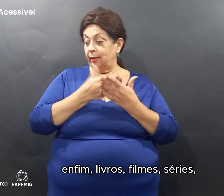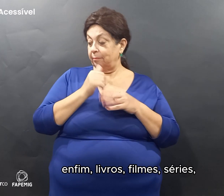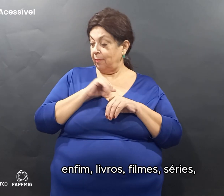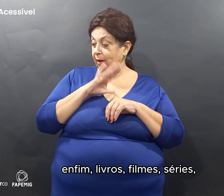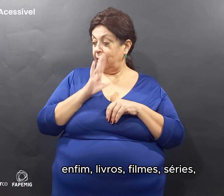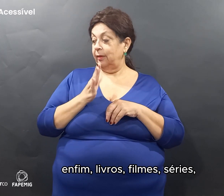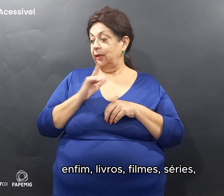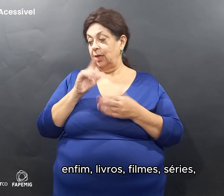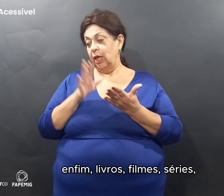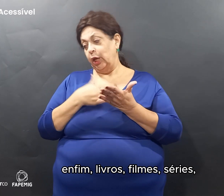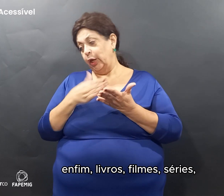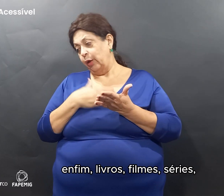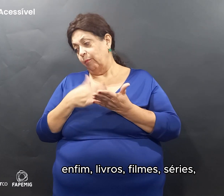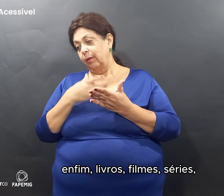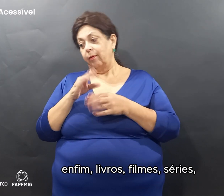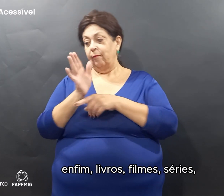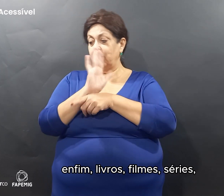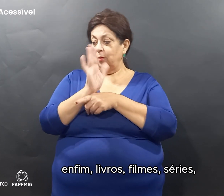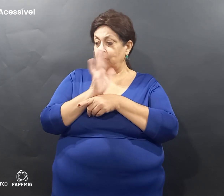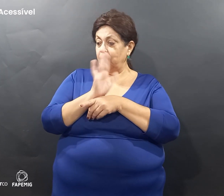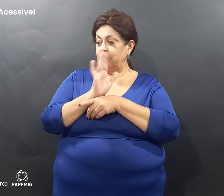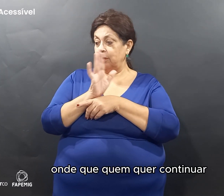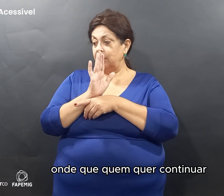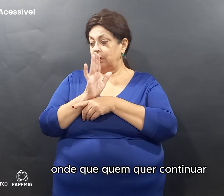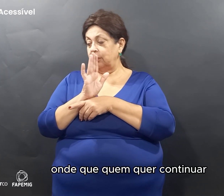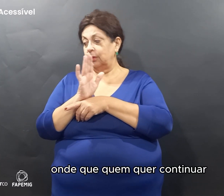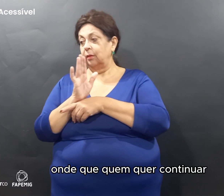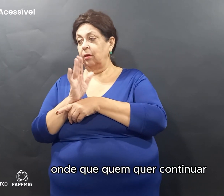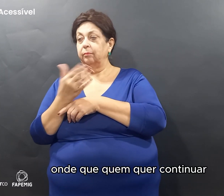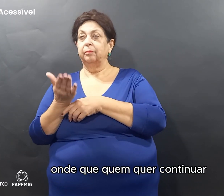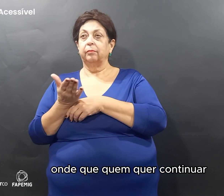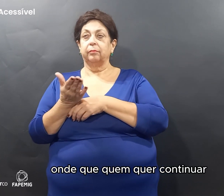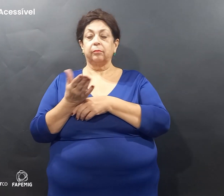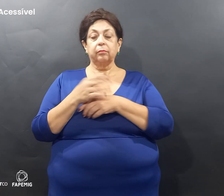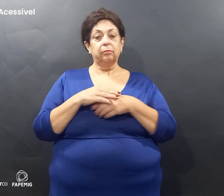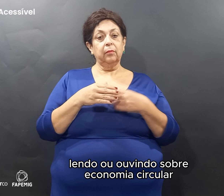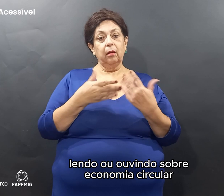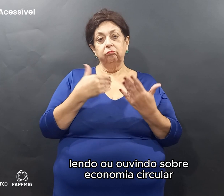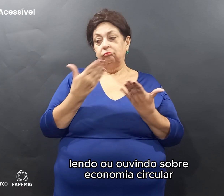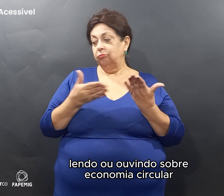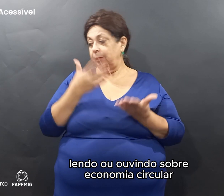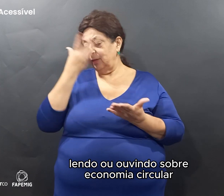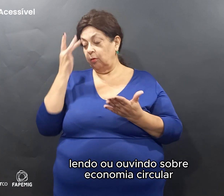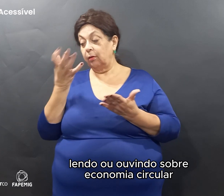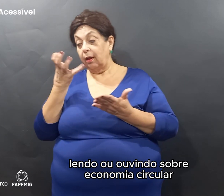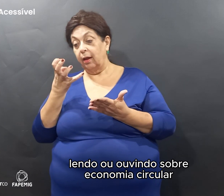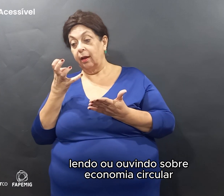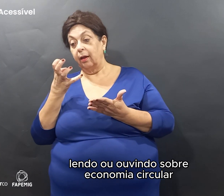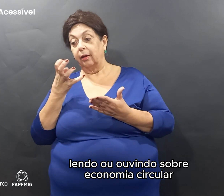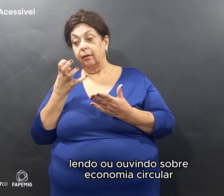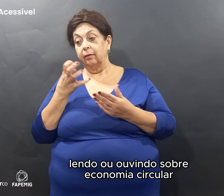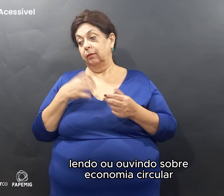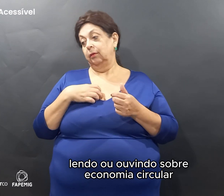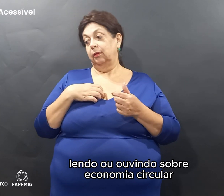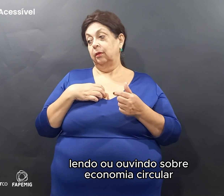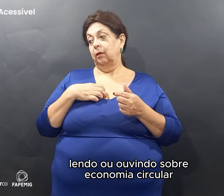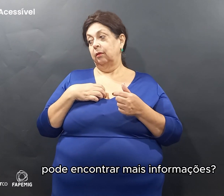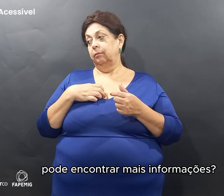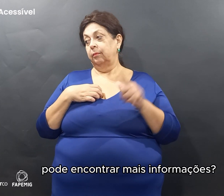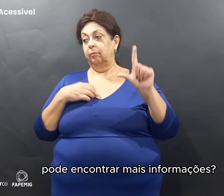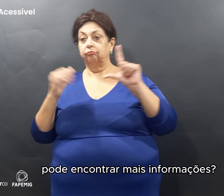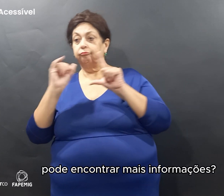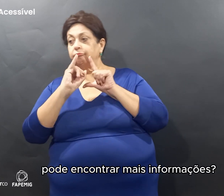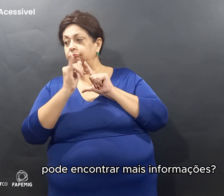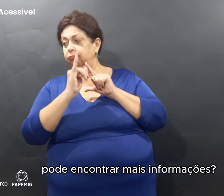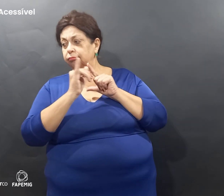assunto, enfim, livros, filmes, séries, onde que quem quer continuar lendo ou ouvindo sobre economia circular